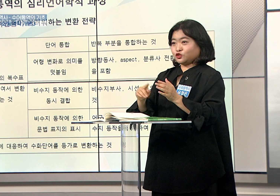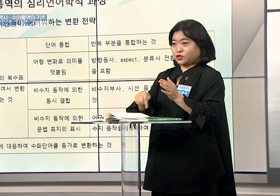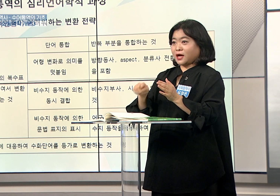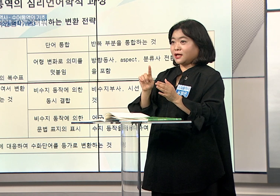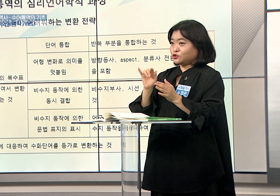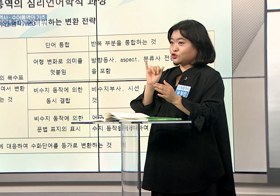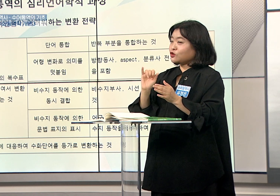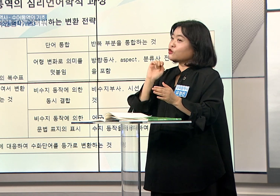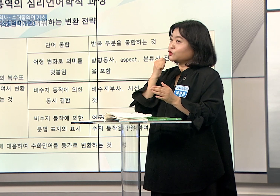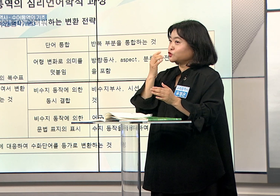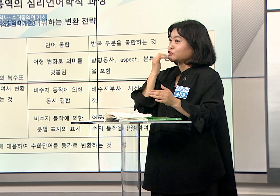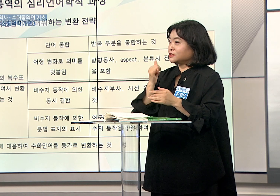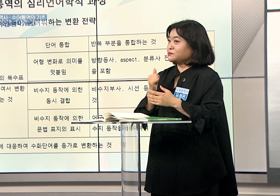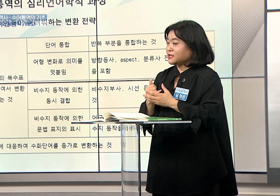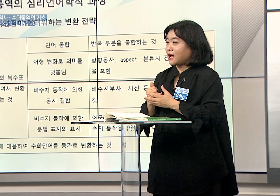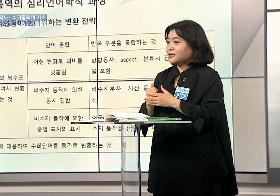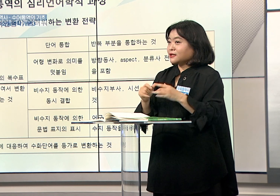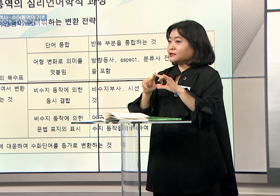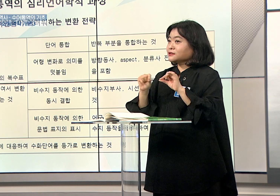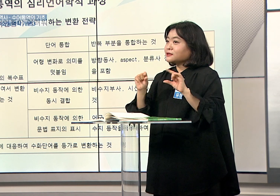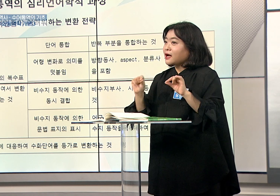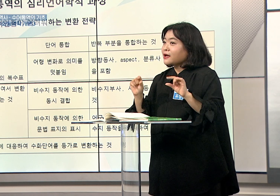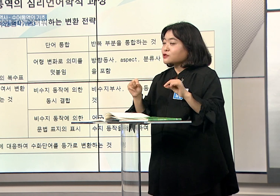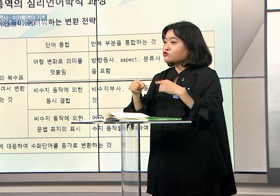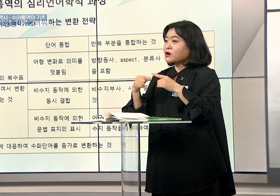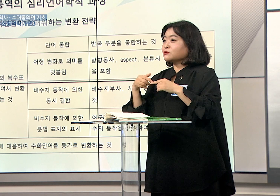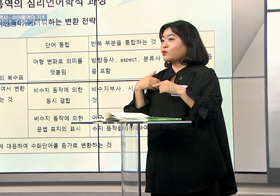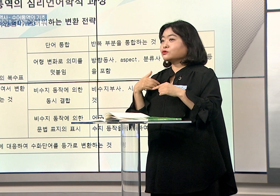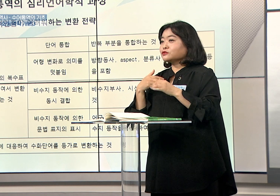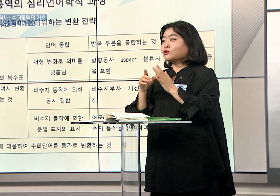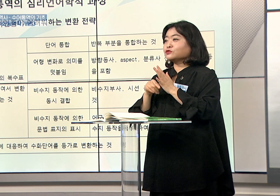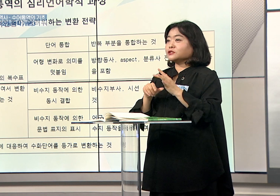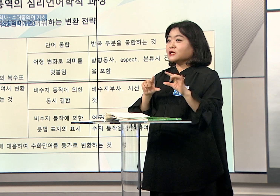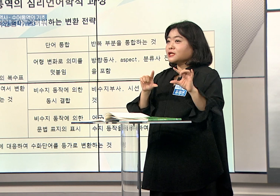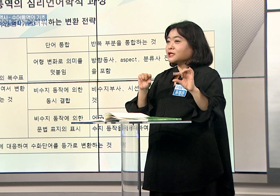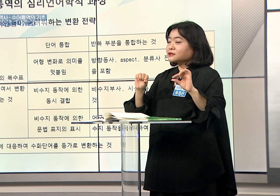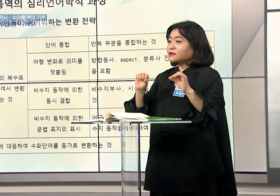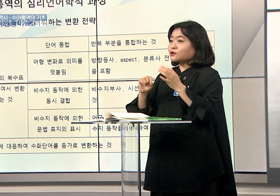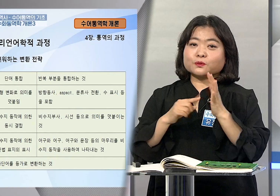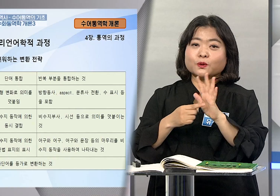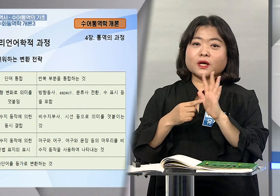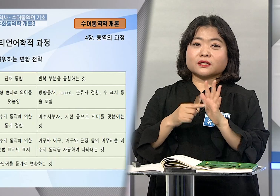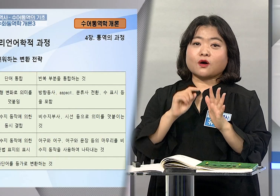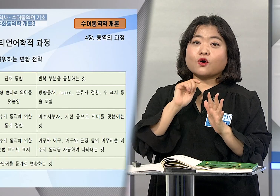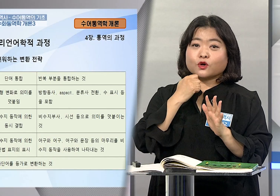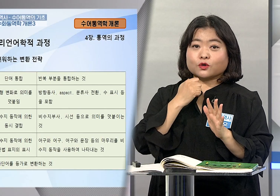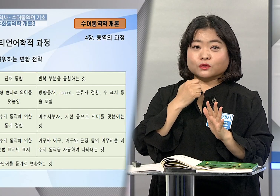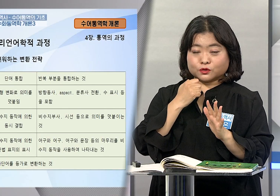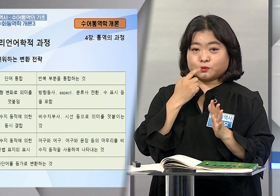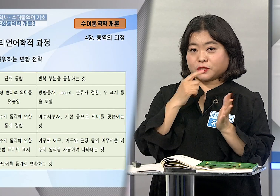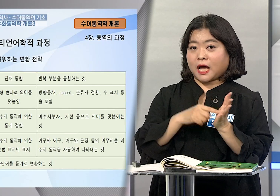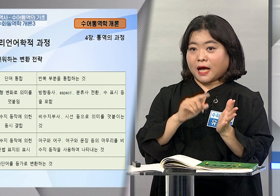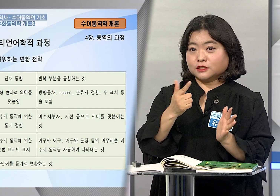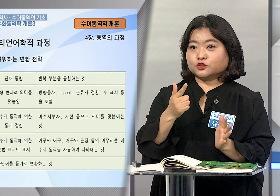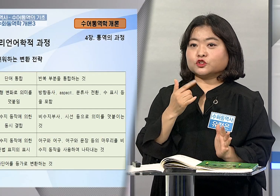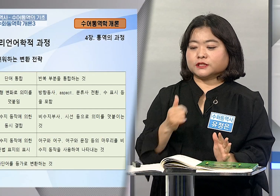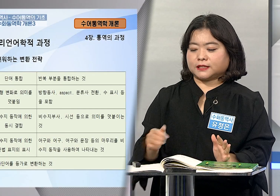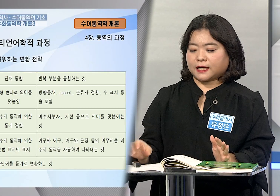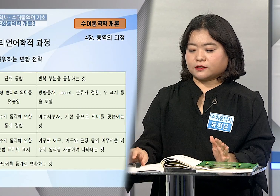중에 하나일 수도 있고 어려울 수도 있습니다. 등가의 수화를 모르는 경우는 이 등가로 표현하기가 쉽지가 않을 수